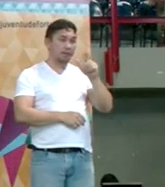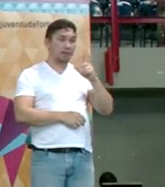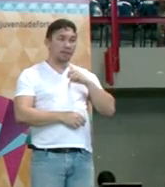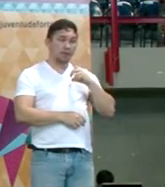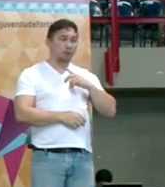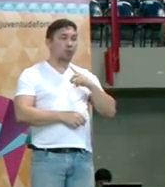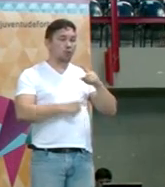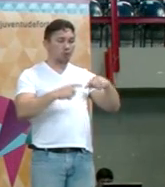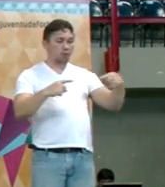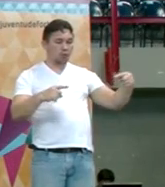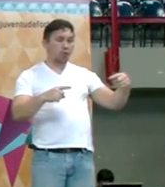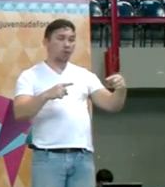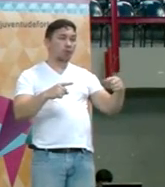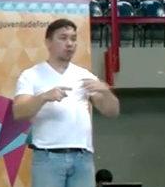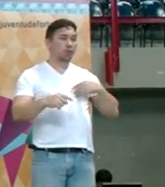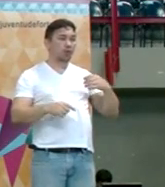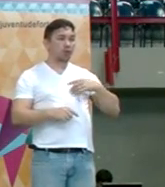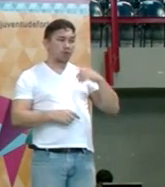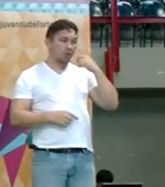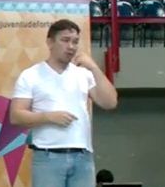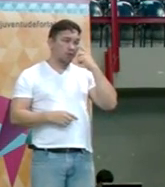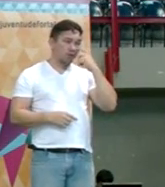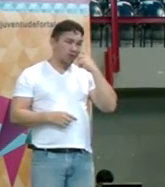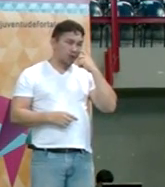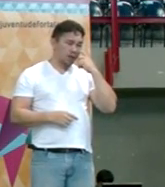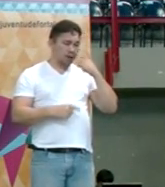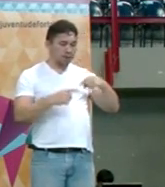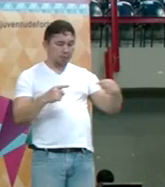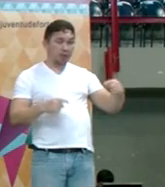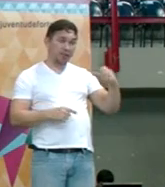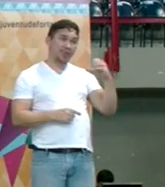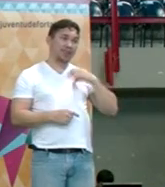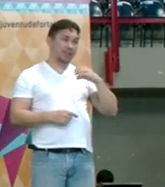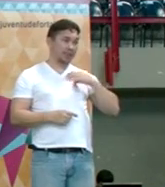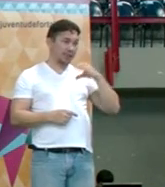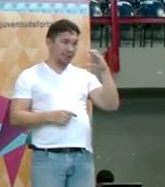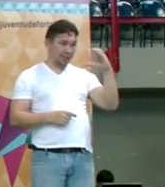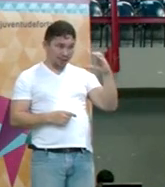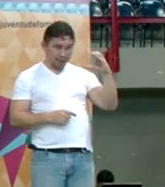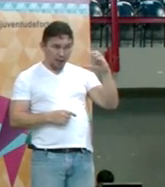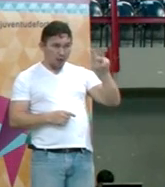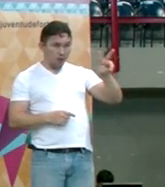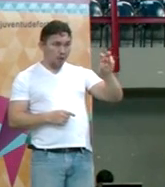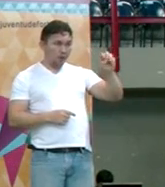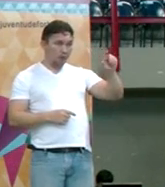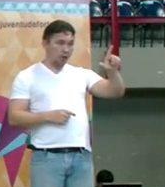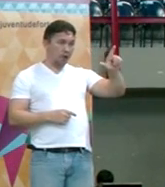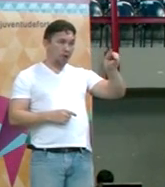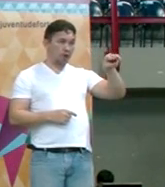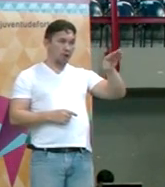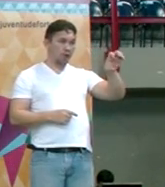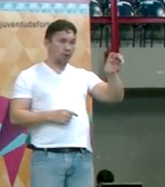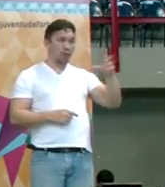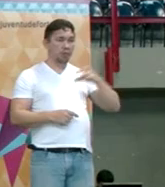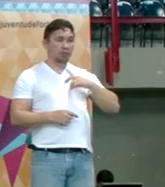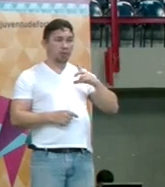volume 6, vocês farão a da selfie. Como? Repetir? Água, 2